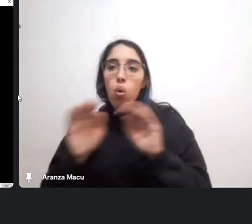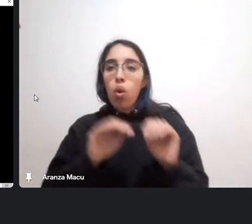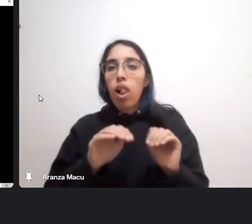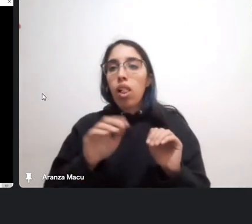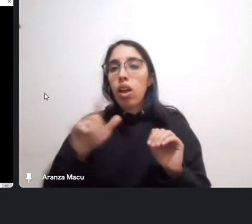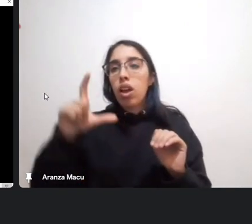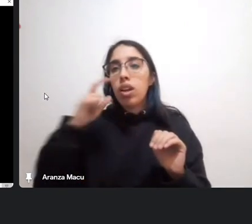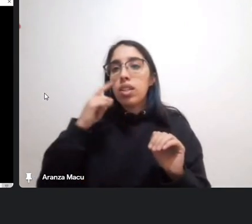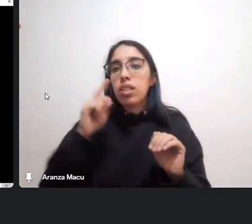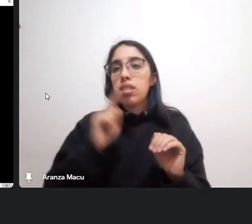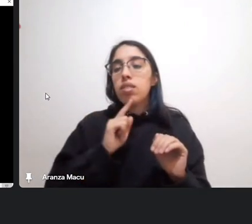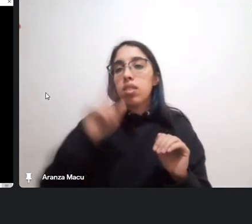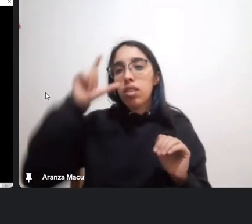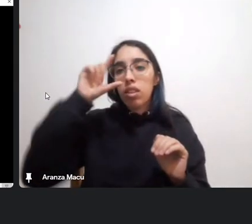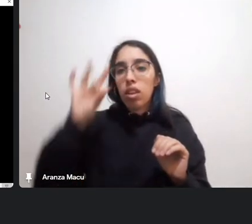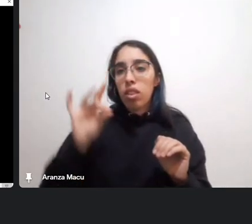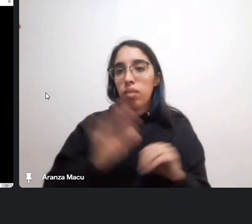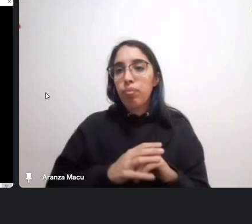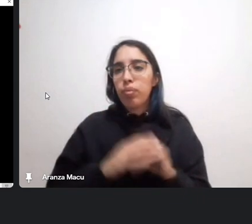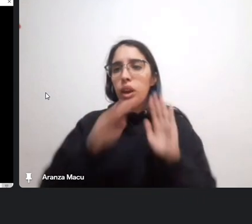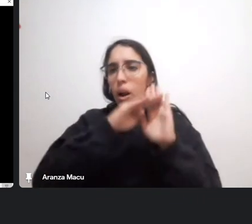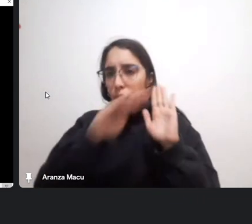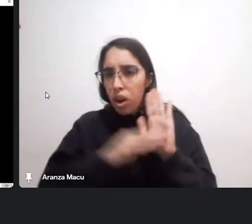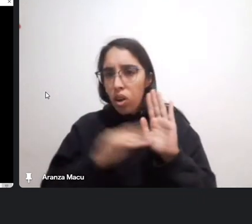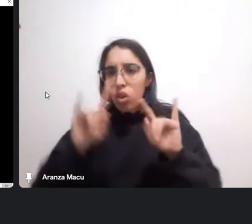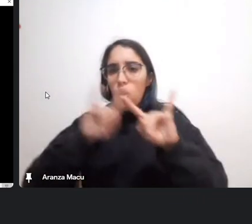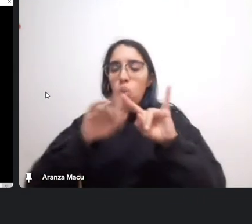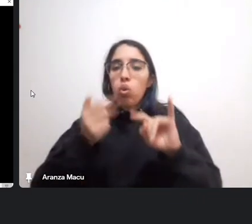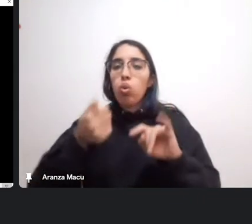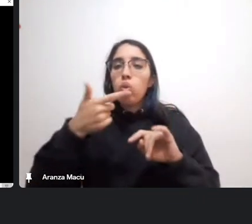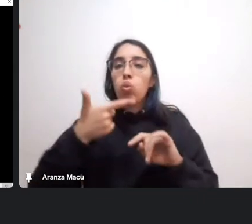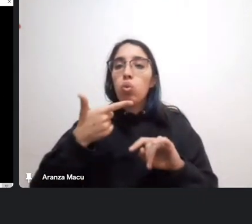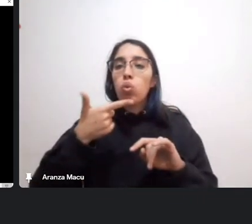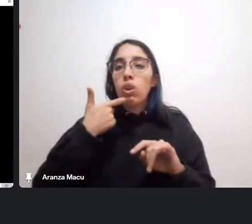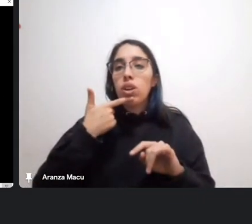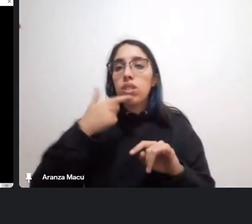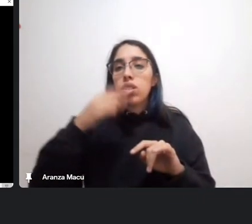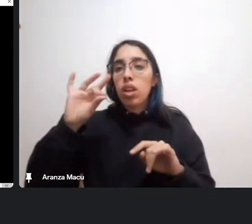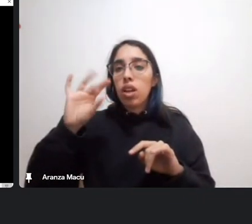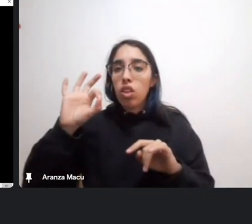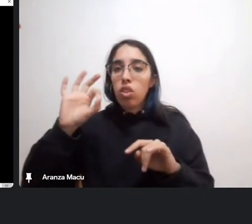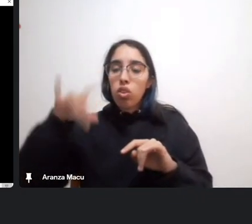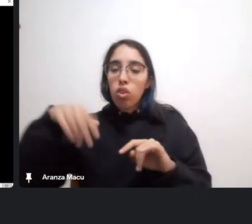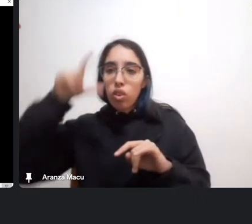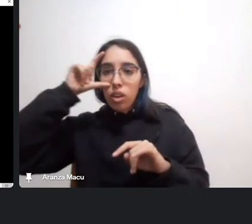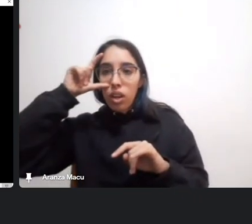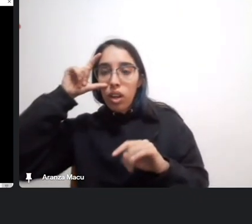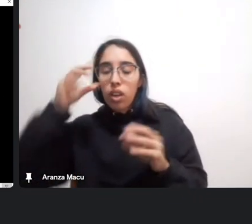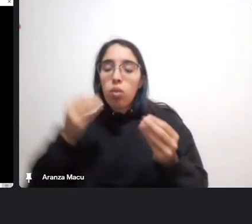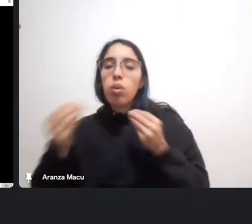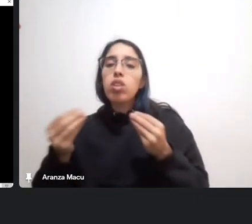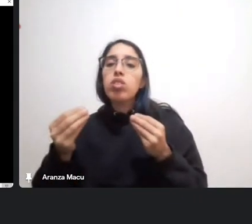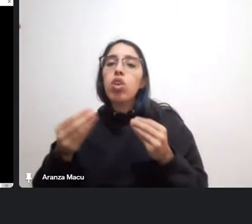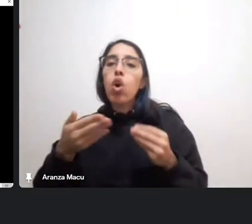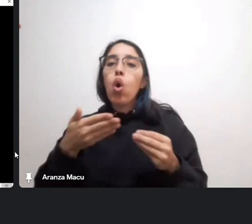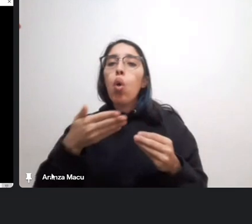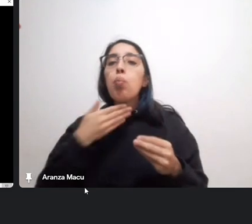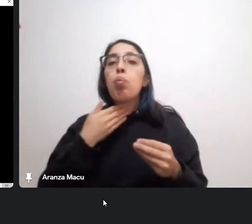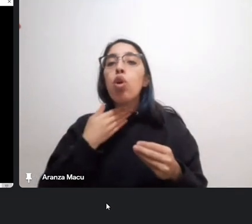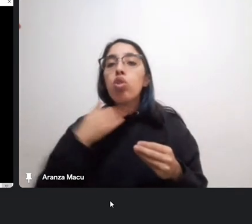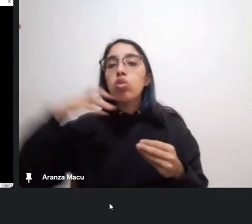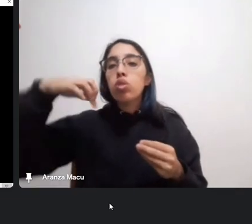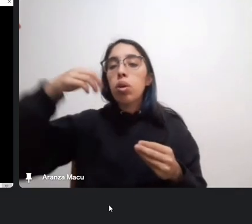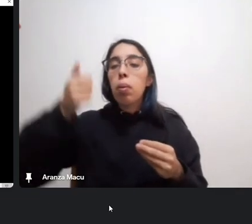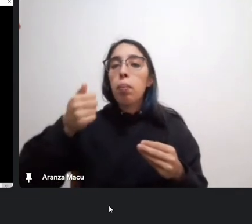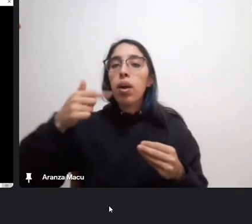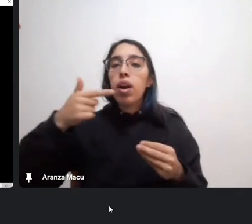done, esta está en voz pasiva, ¿sí? Porque yo tengo, no digo quién, sino fíjense